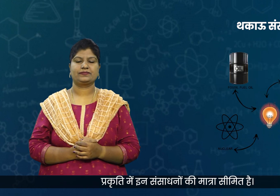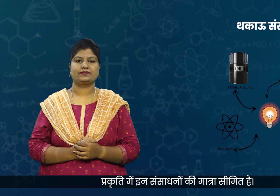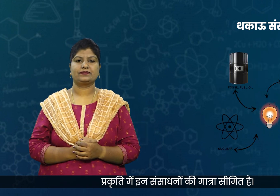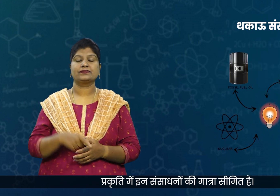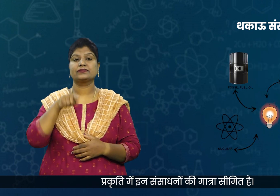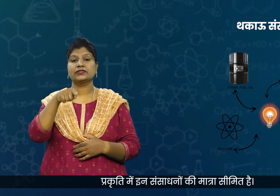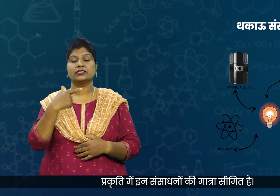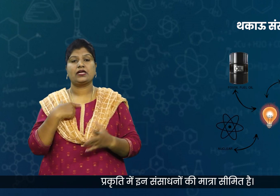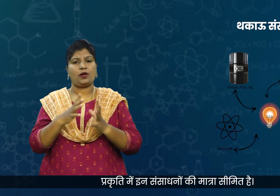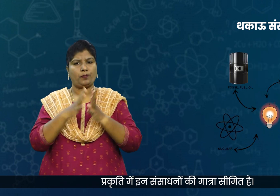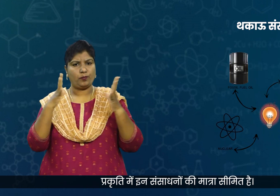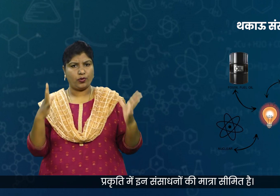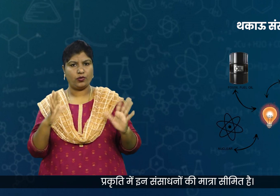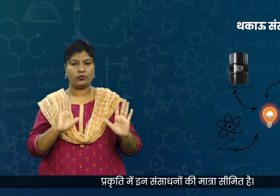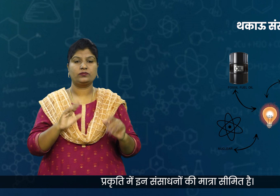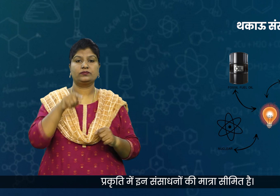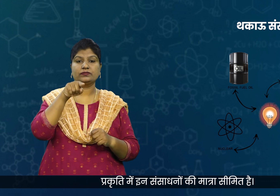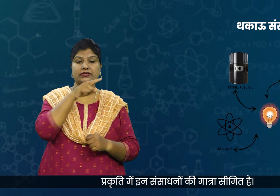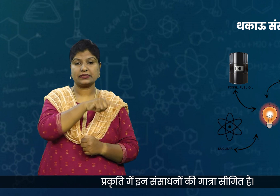प्रकृति में इन संसाधनों की मात्रा सीमित है।